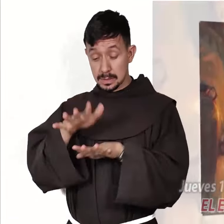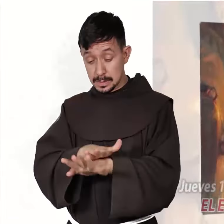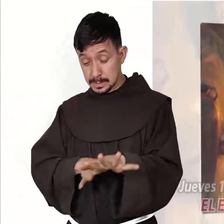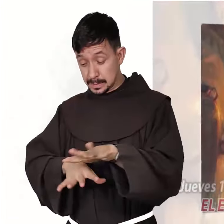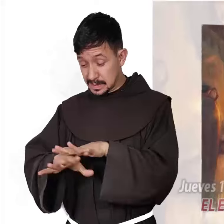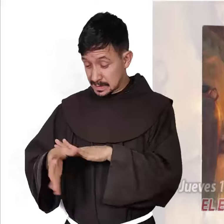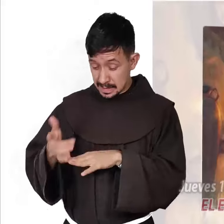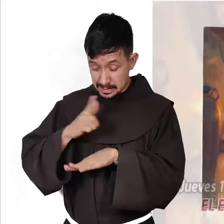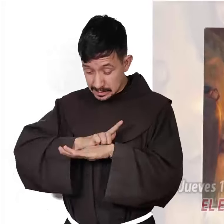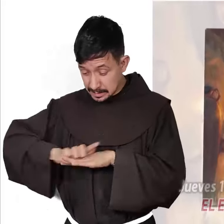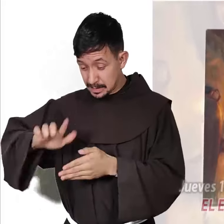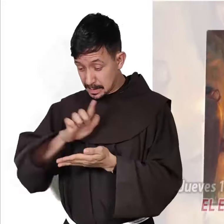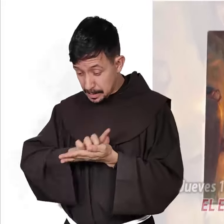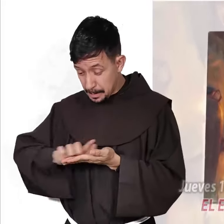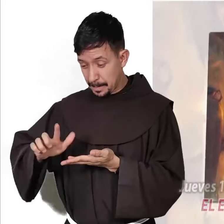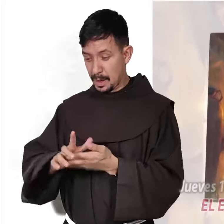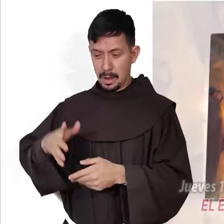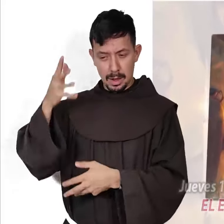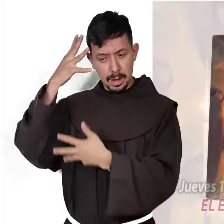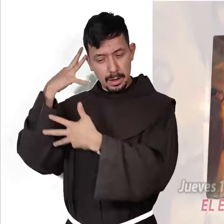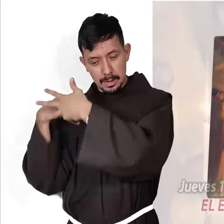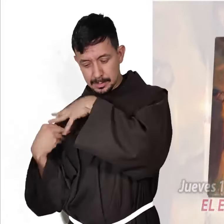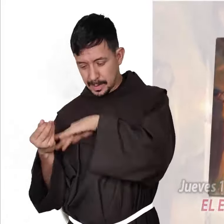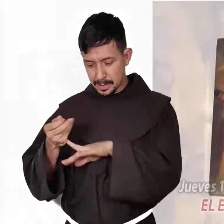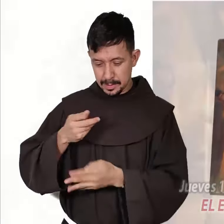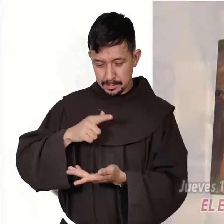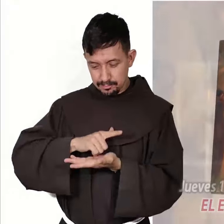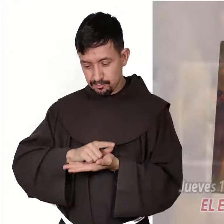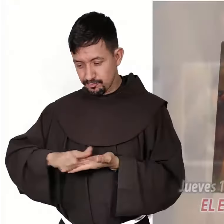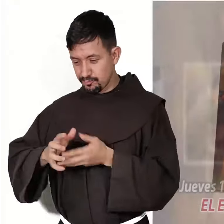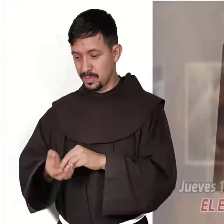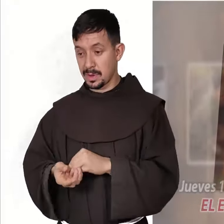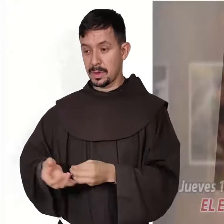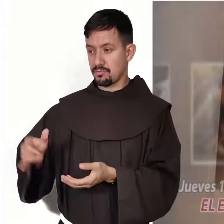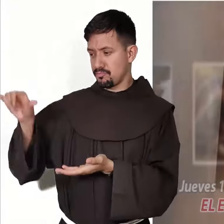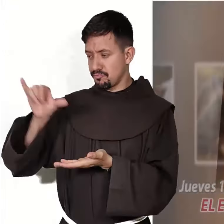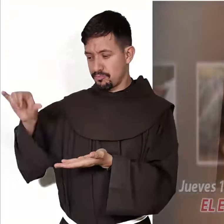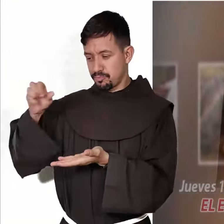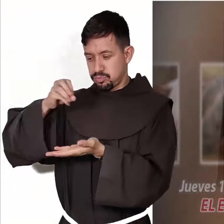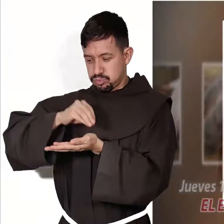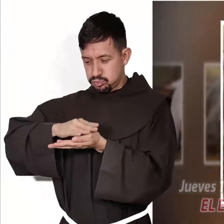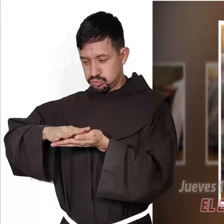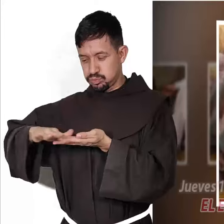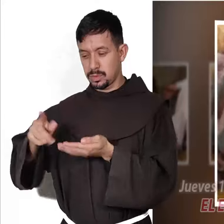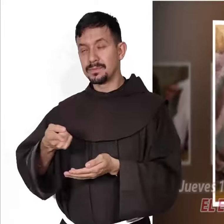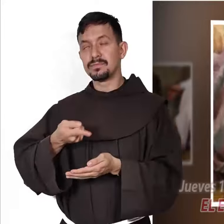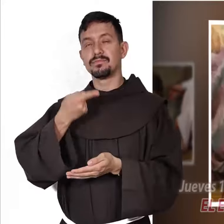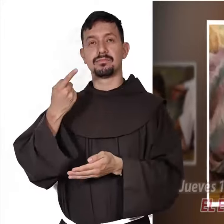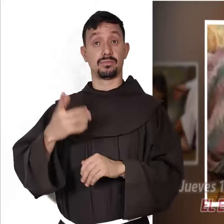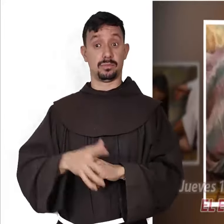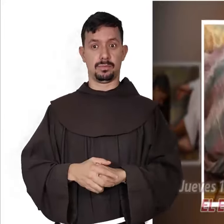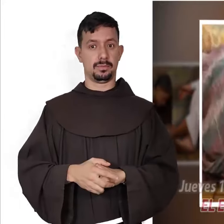llorar. Con sus lágrimas le bañaba los pies, los enjugó con su cabellera, los besó y los ungió con el